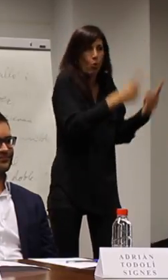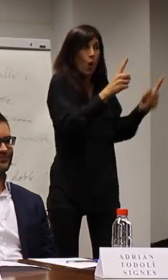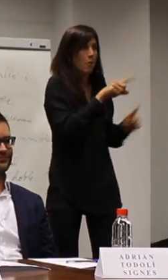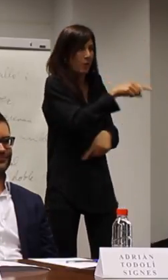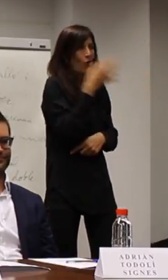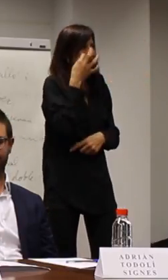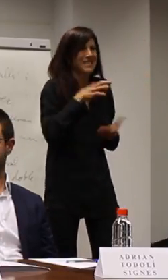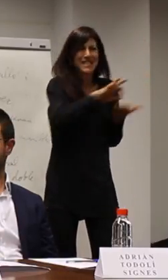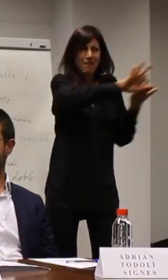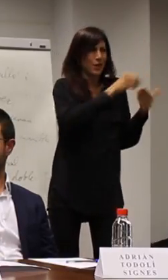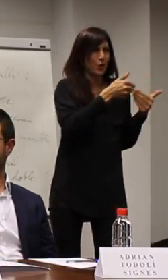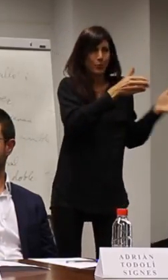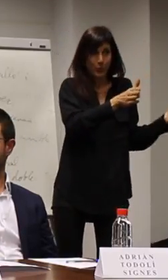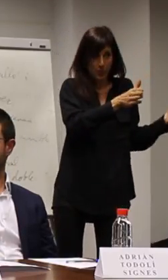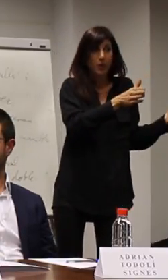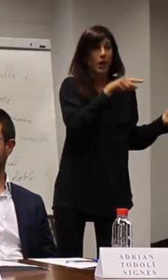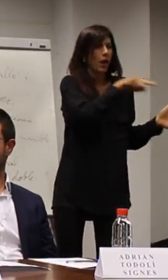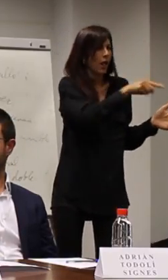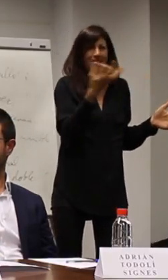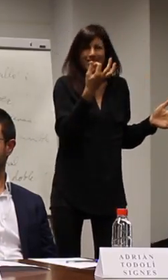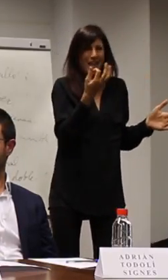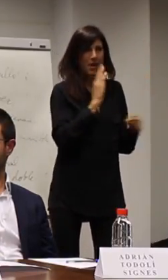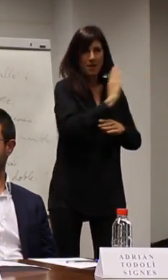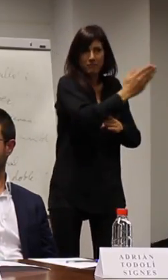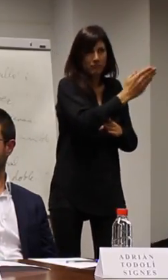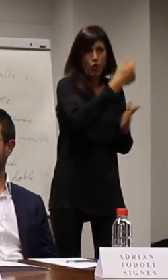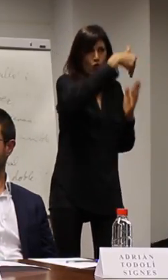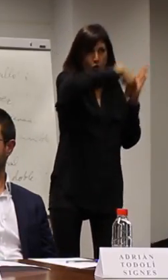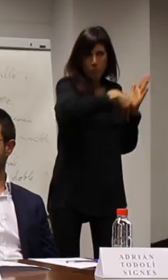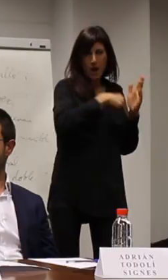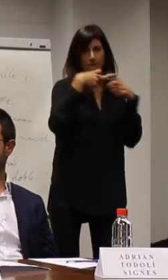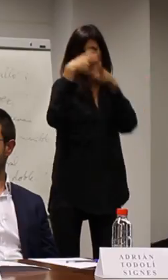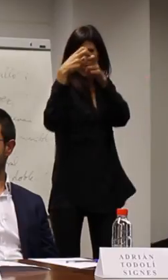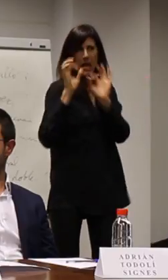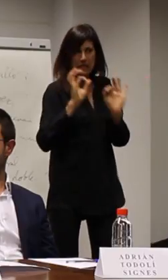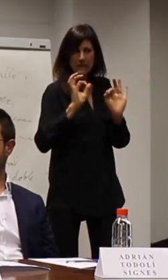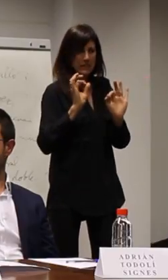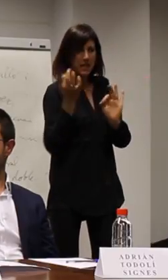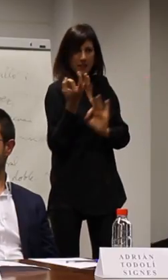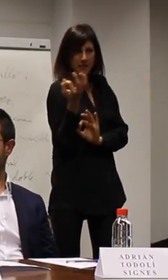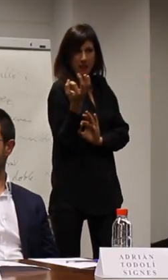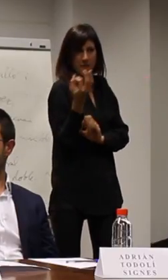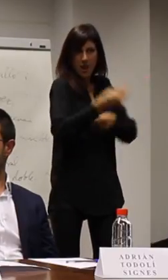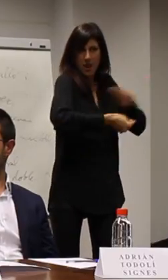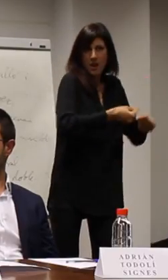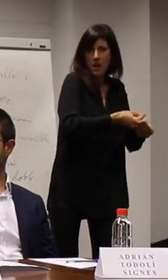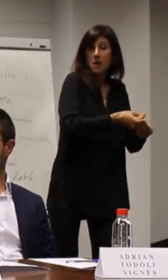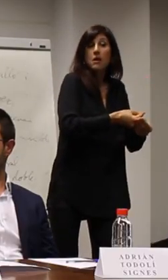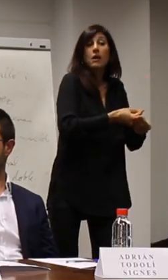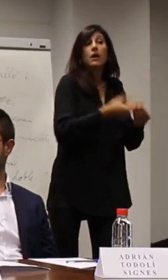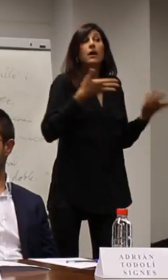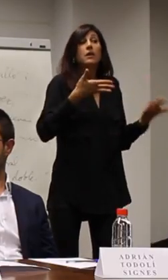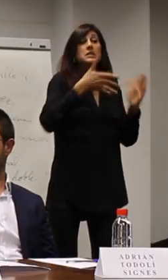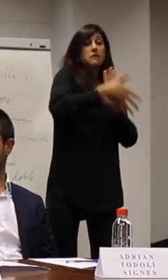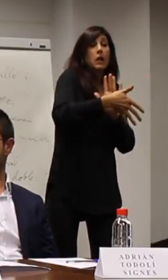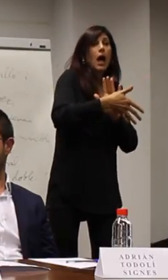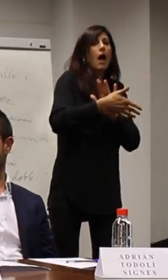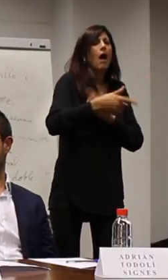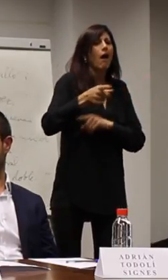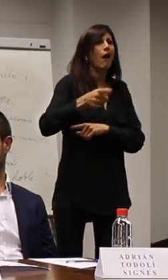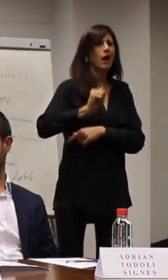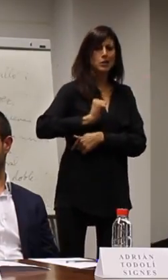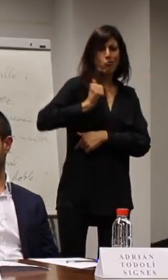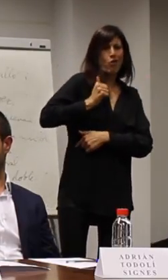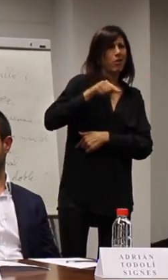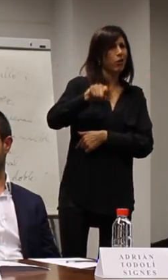que aplicarse las normas fiscales de seguridad social. Por tanto, la plataforma, por el beneficio que obtiene explotando al autónomo, porque el